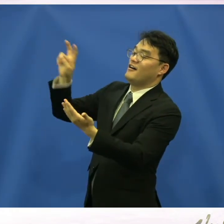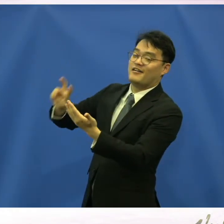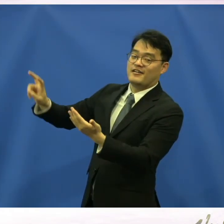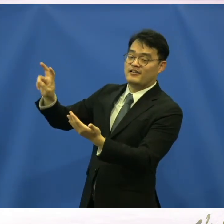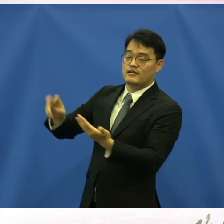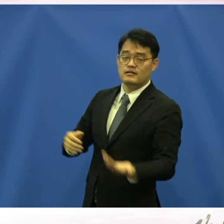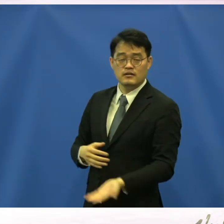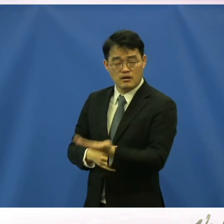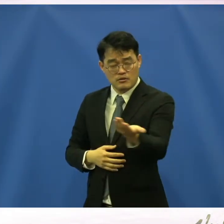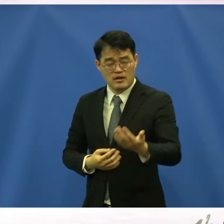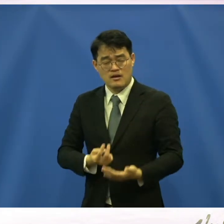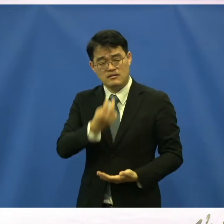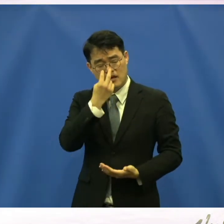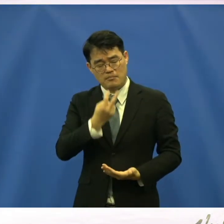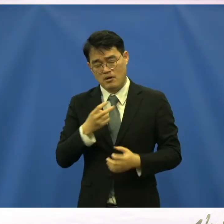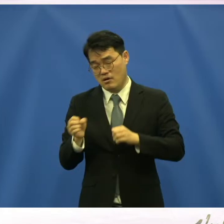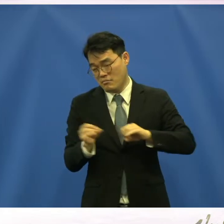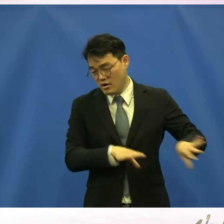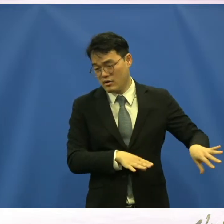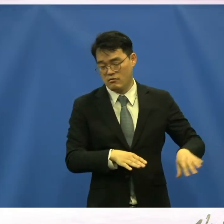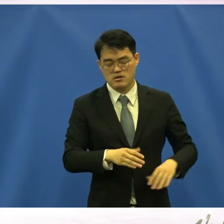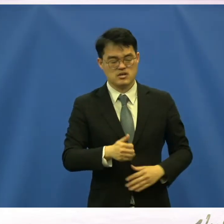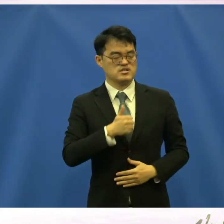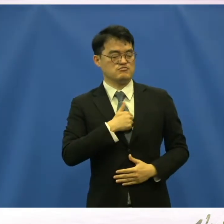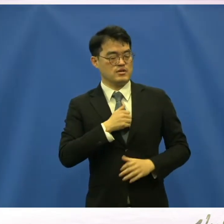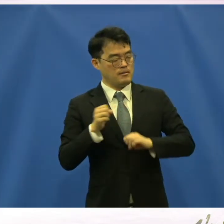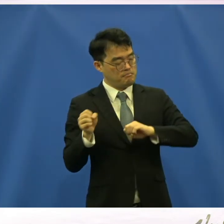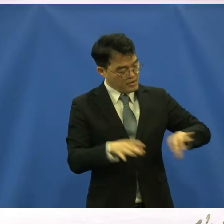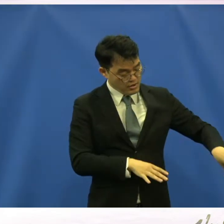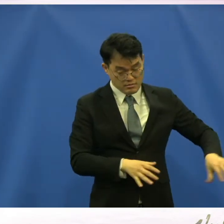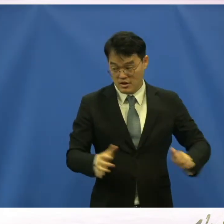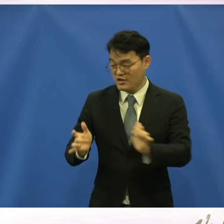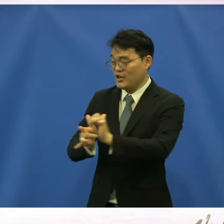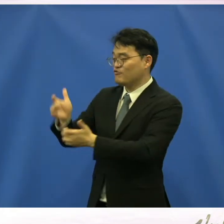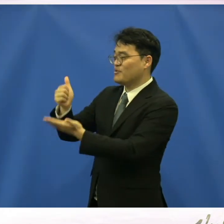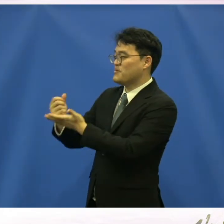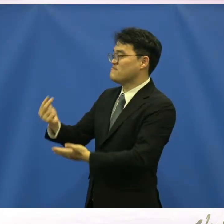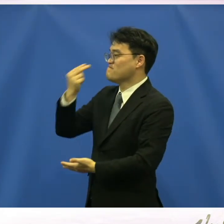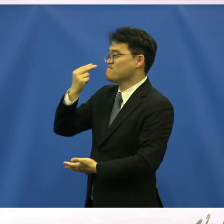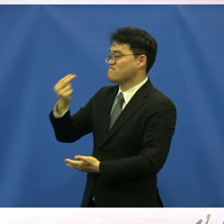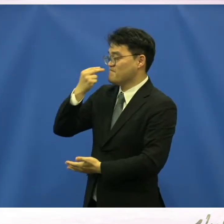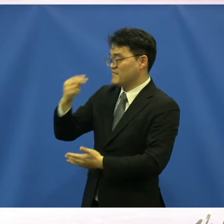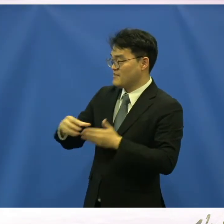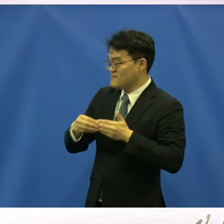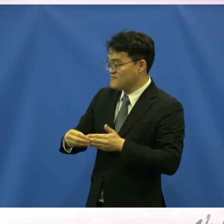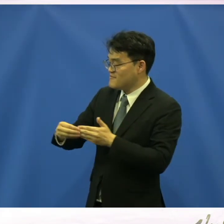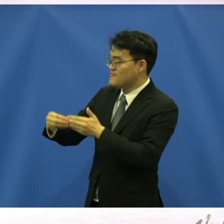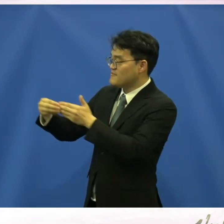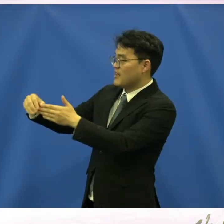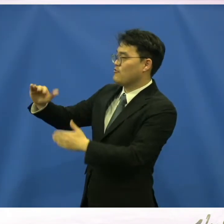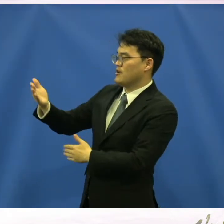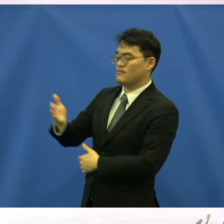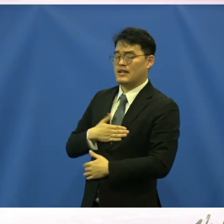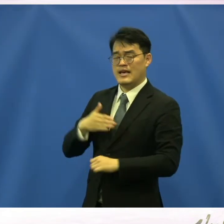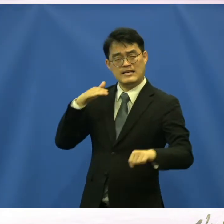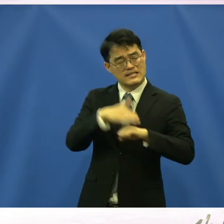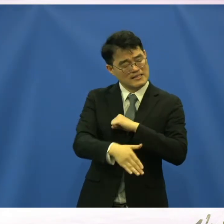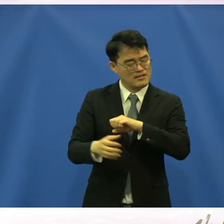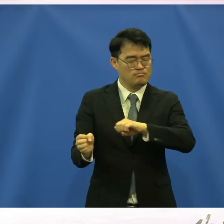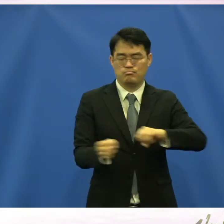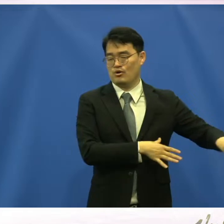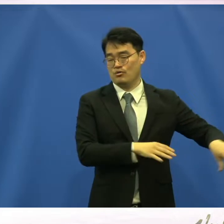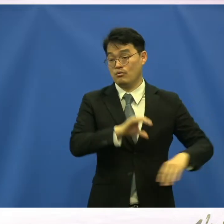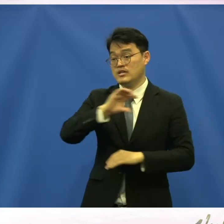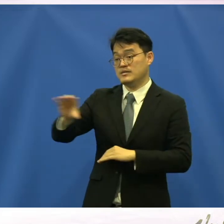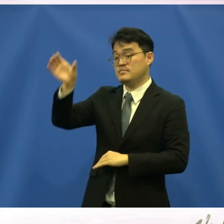내가 죽어야 삽니다. 자가 죽어야 그리스도께 사십니다. 그게 십자가의 길이에요. 이제 내 방식대로 살려고 하지 마십시오. 십자가의